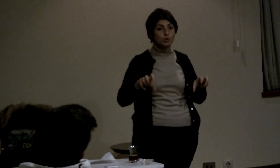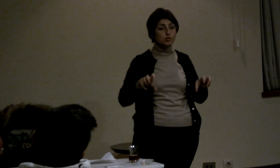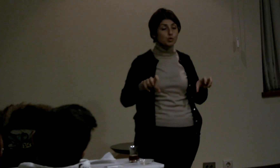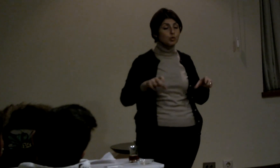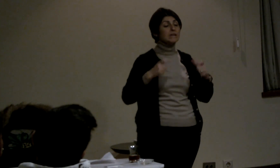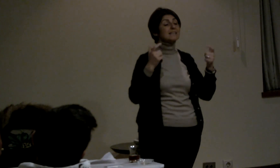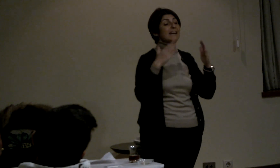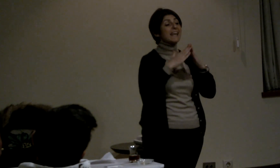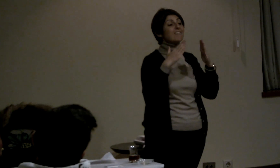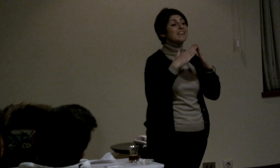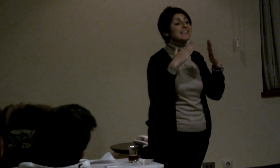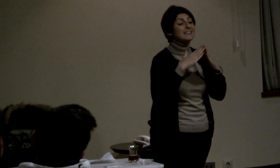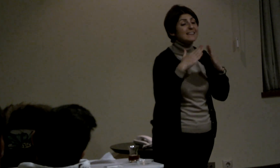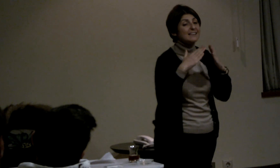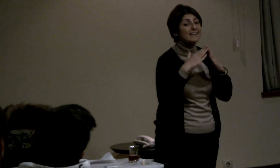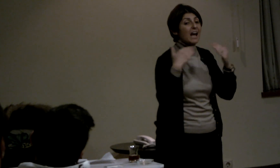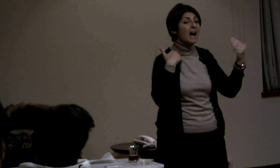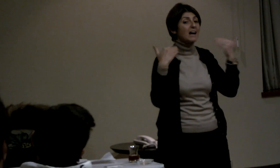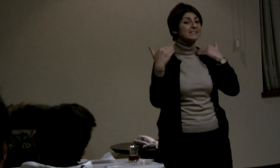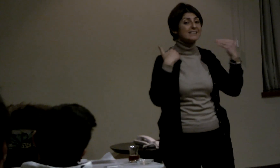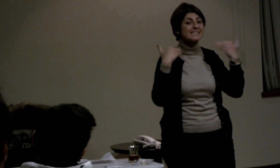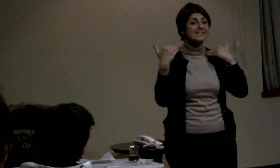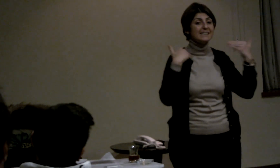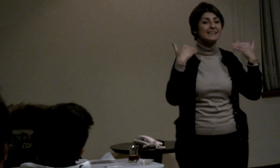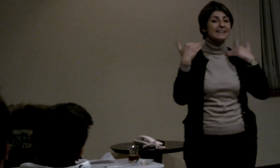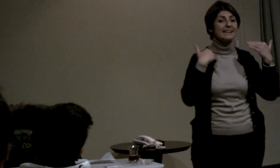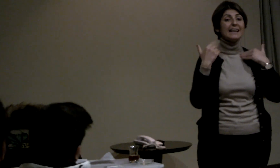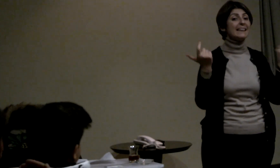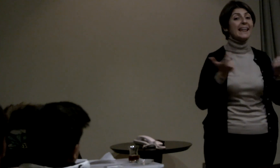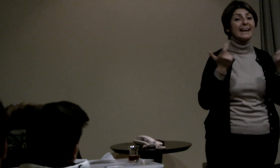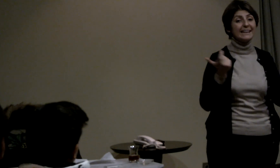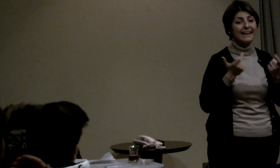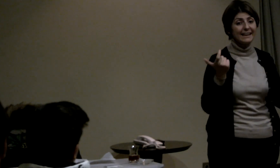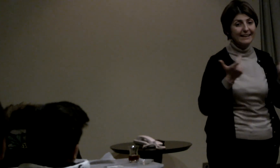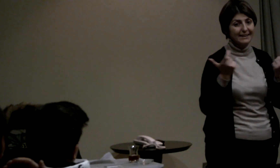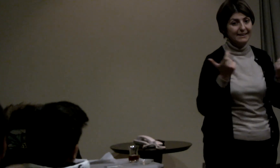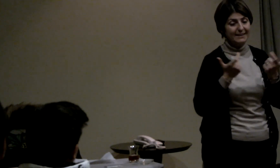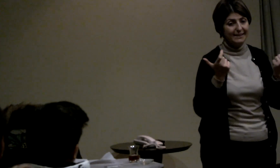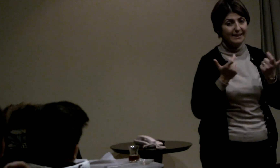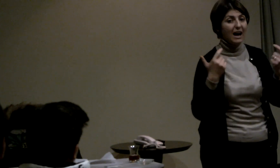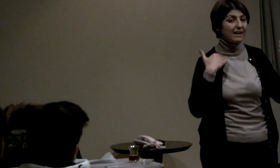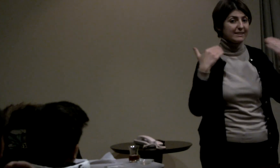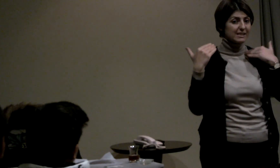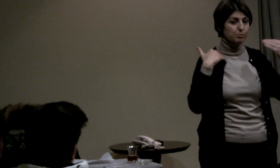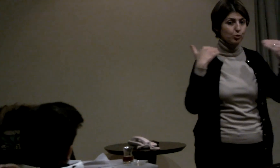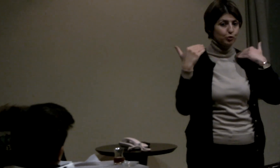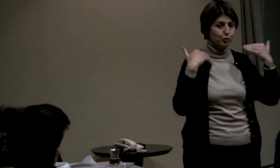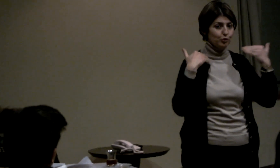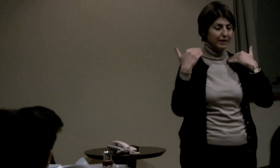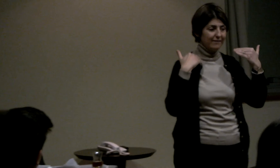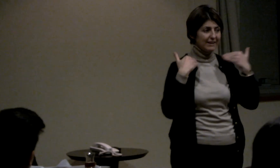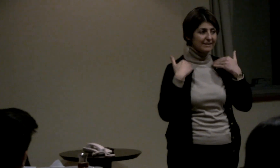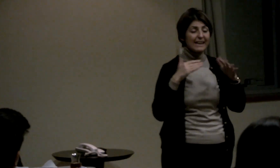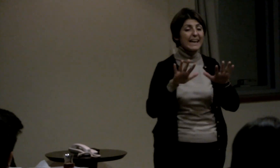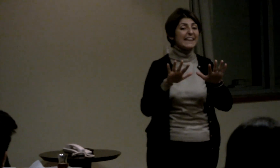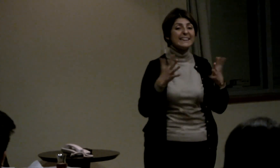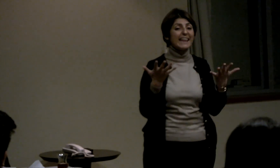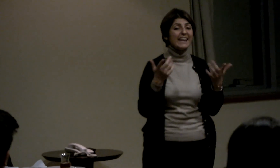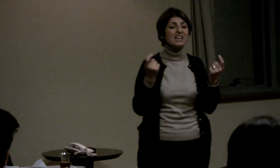oturuyorsun ya da evin adresi nerede? Adres buydu. Evet. Ne